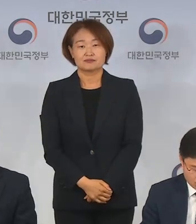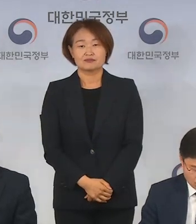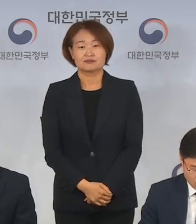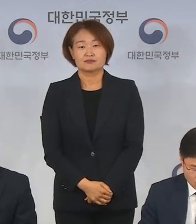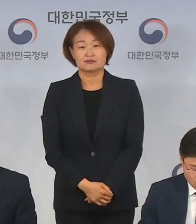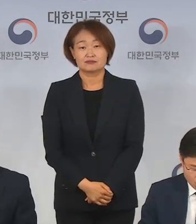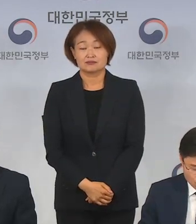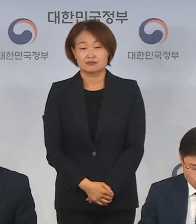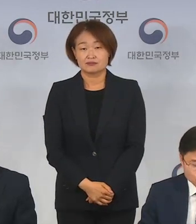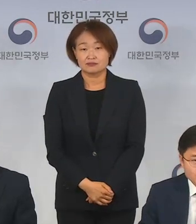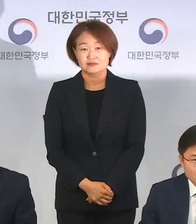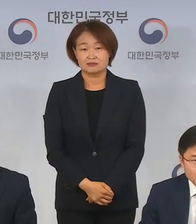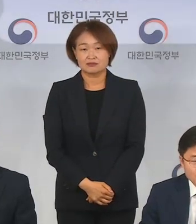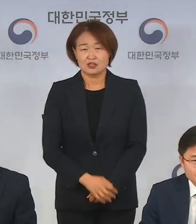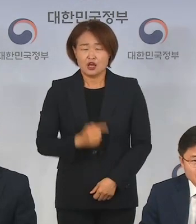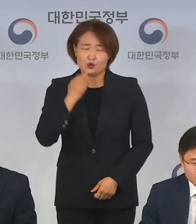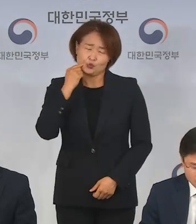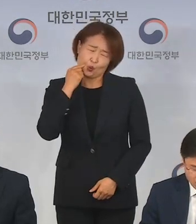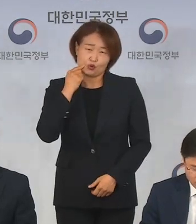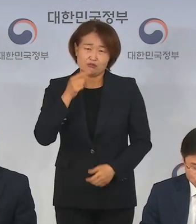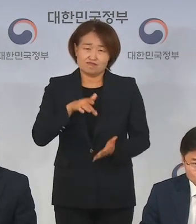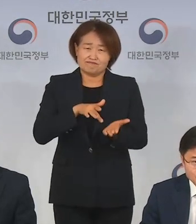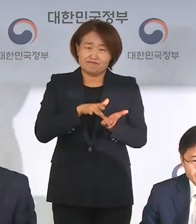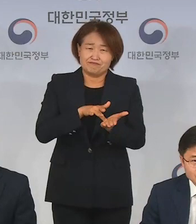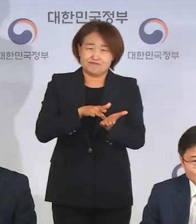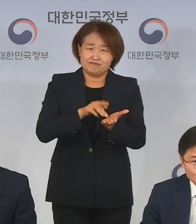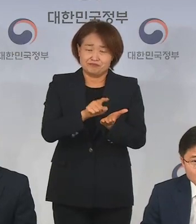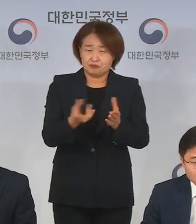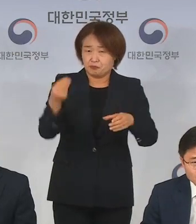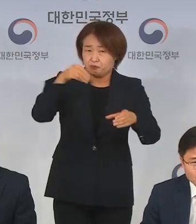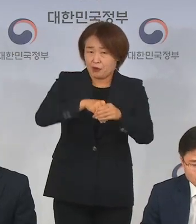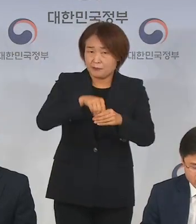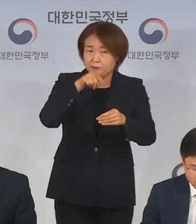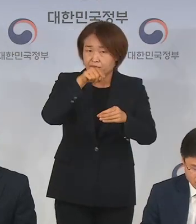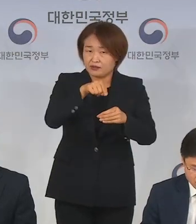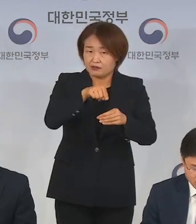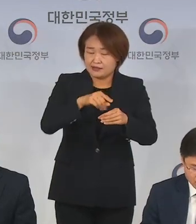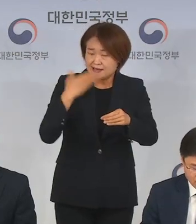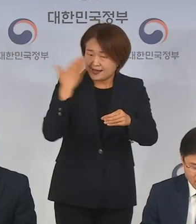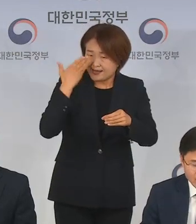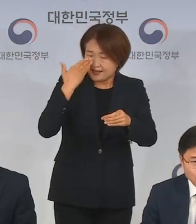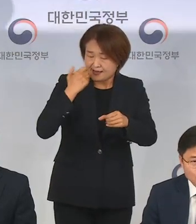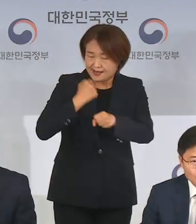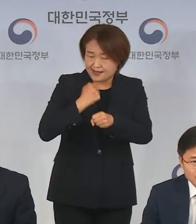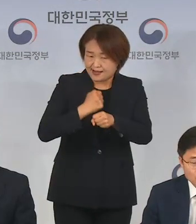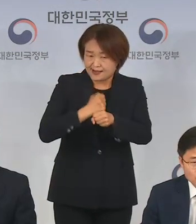아울러서 오염수에 포함된 방사성 물질을 정화하는 설비인